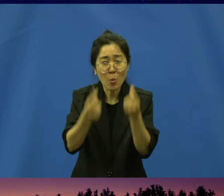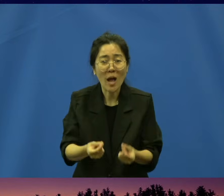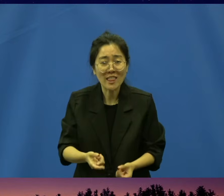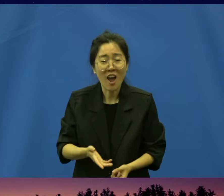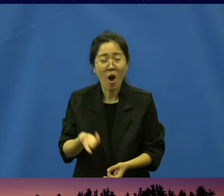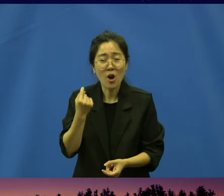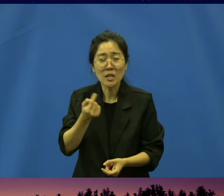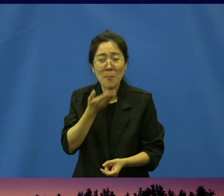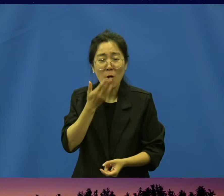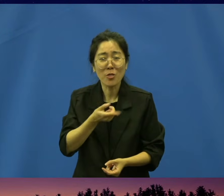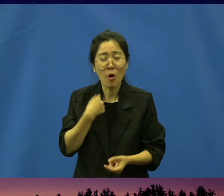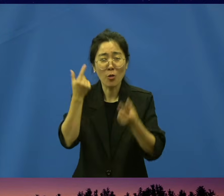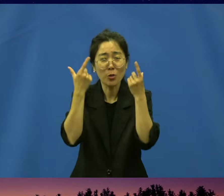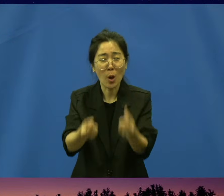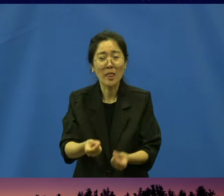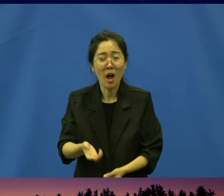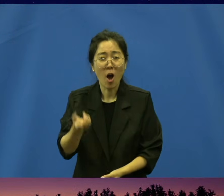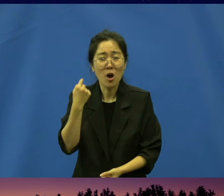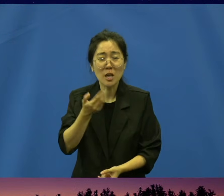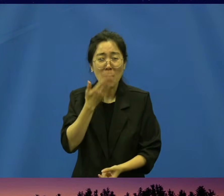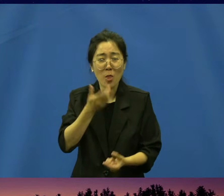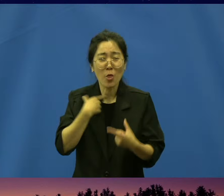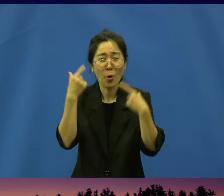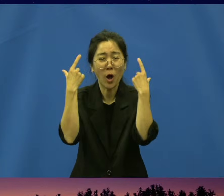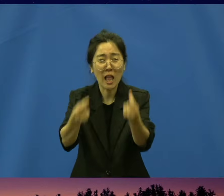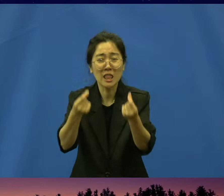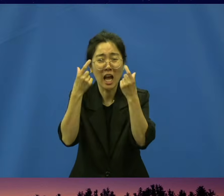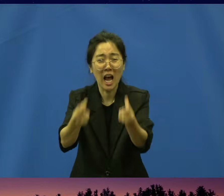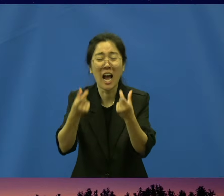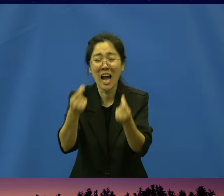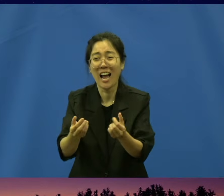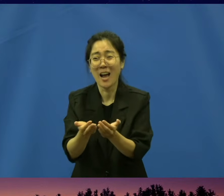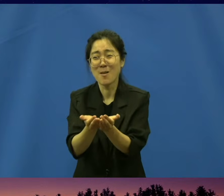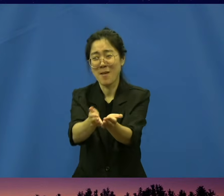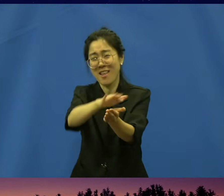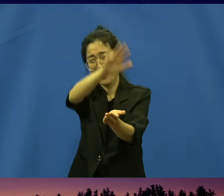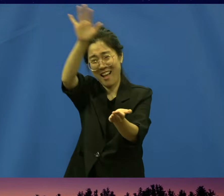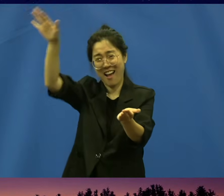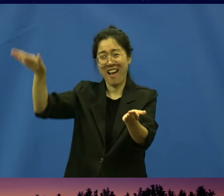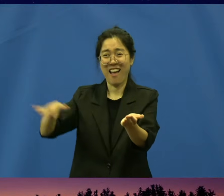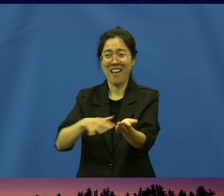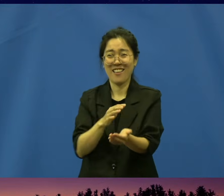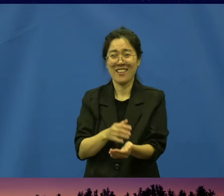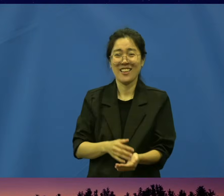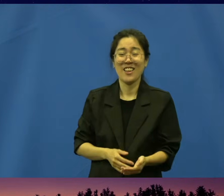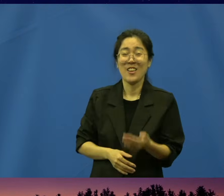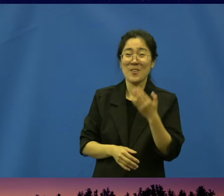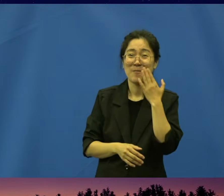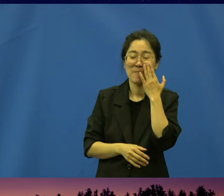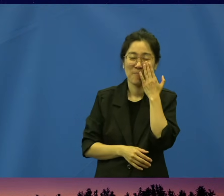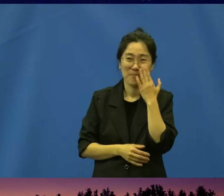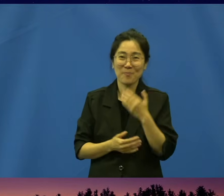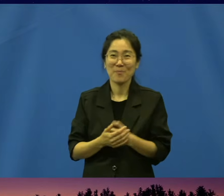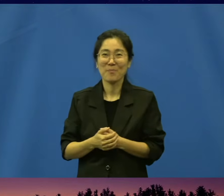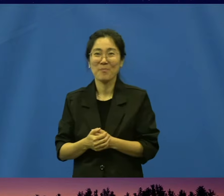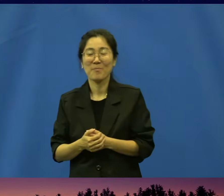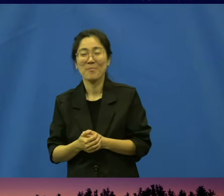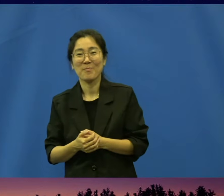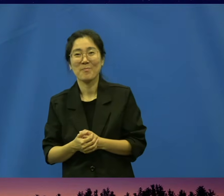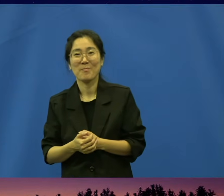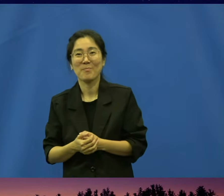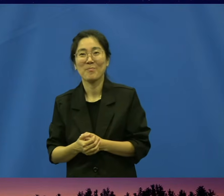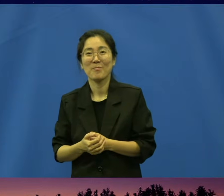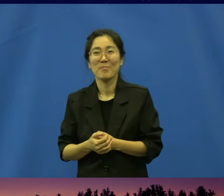여러분 그런 거 한 번도 들어보신 표정이 아니네요, 그죠? 왜 그런가 하면은 하루 1인당